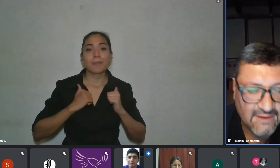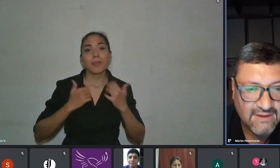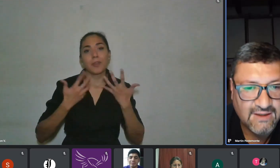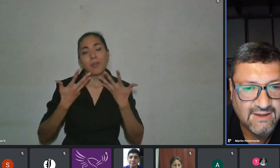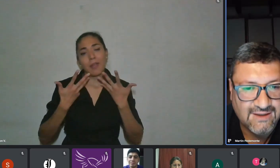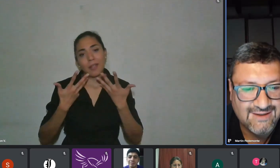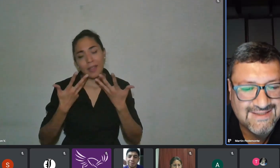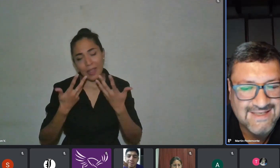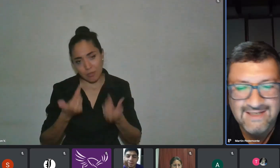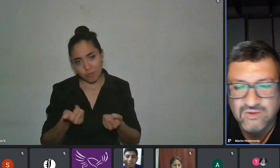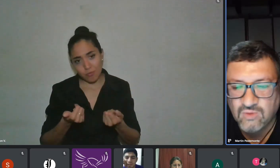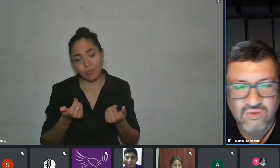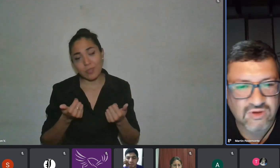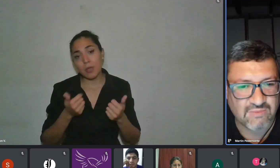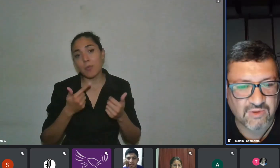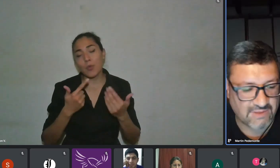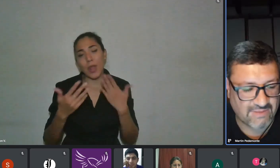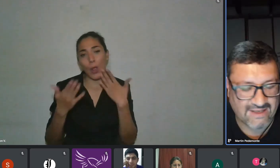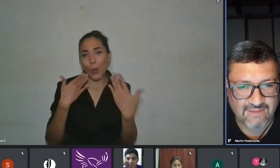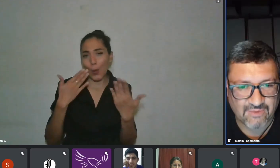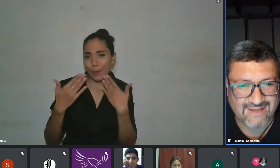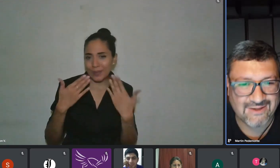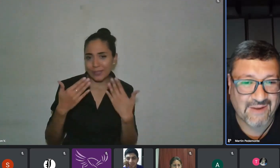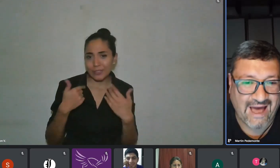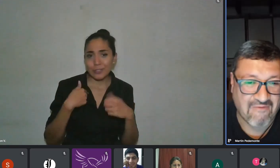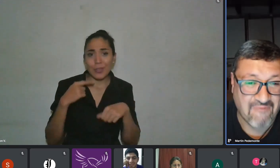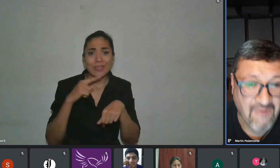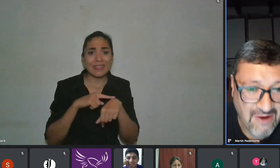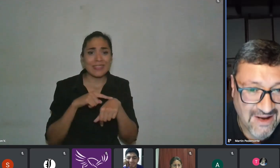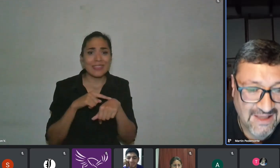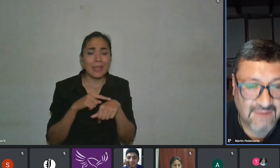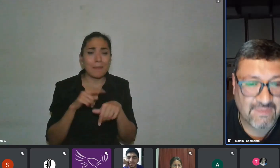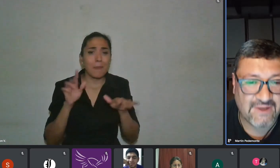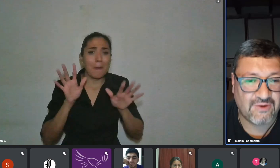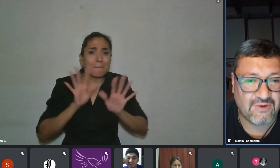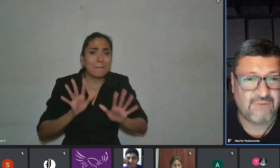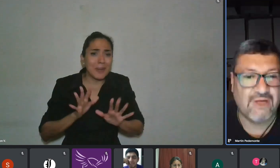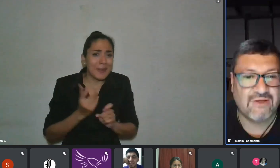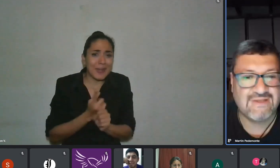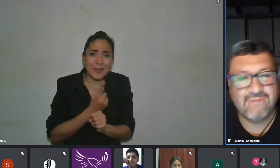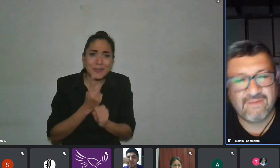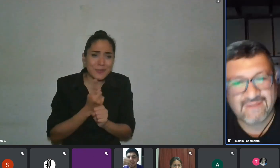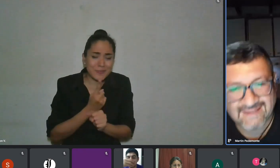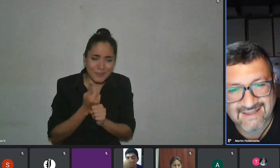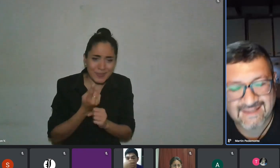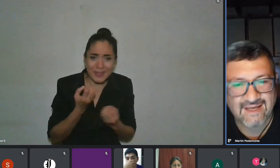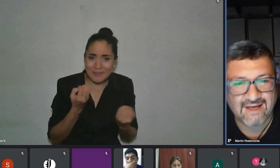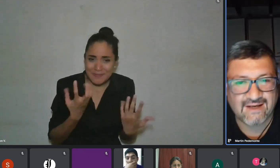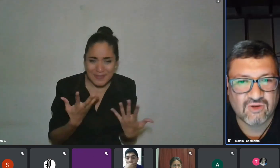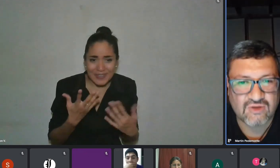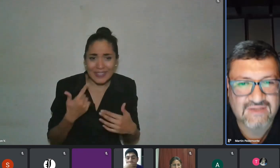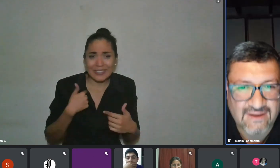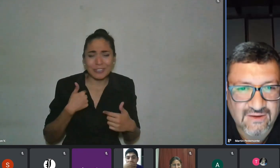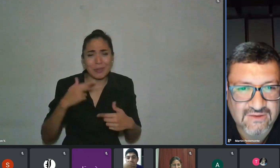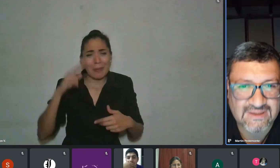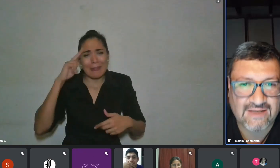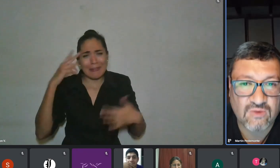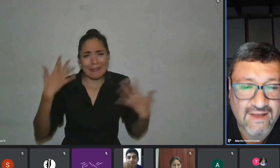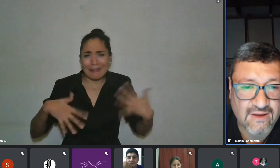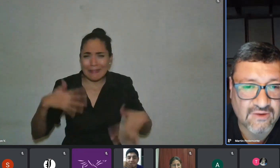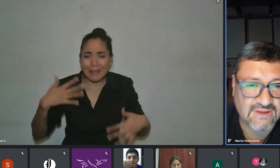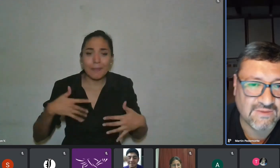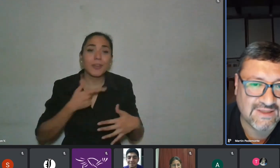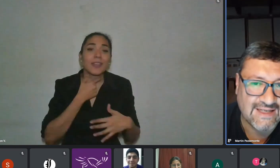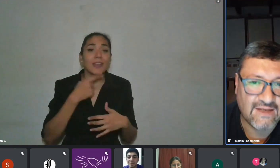charla informal. Ni siquiera tuve mucho tiempo de prepararla porque ando a full. Pero bueno, simplemente quería